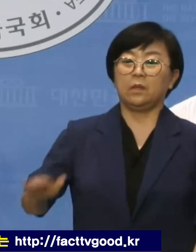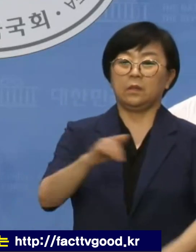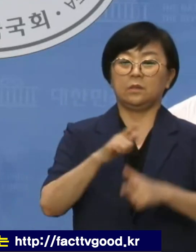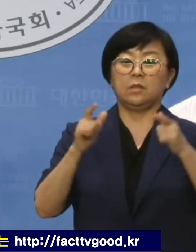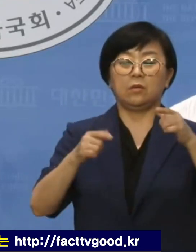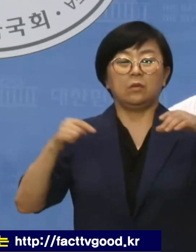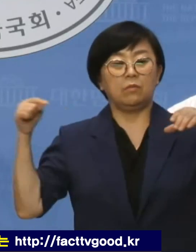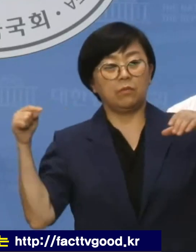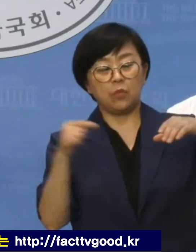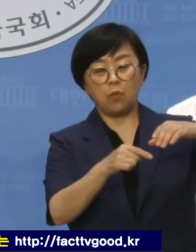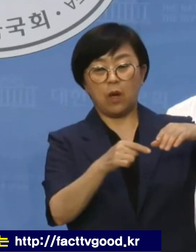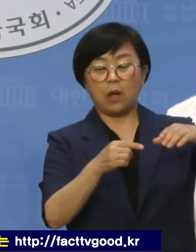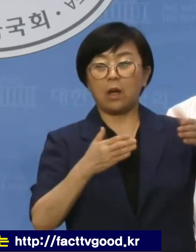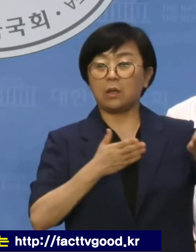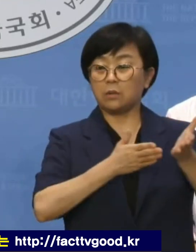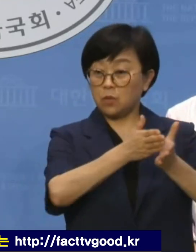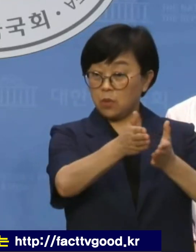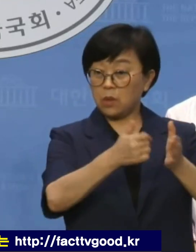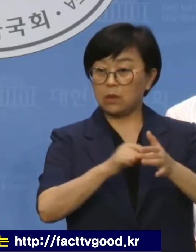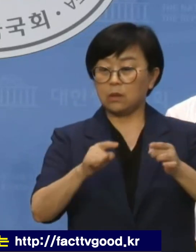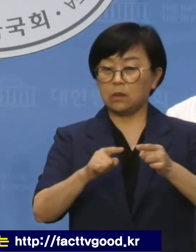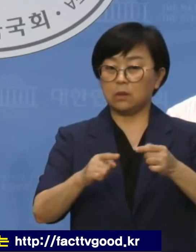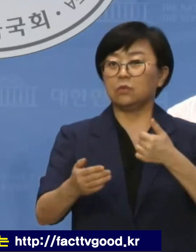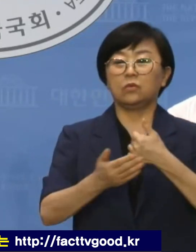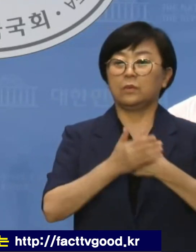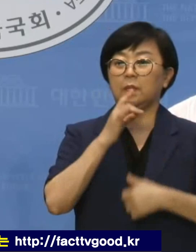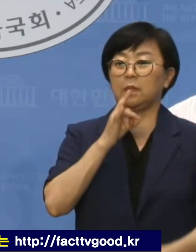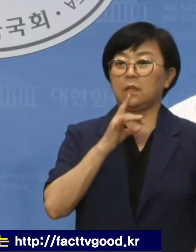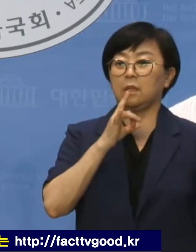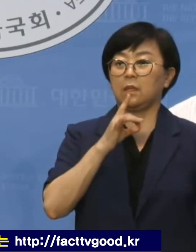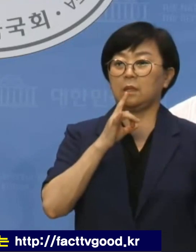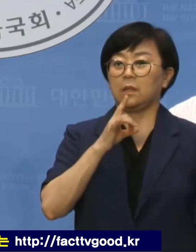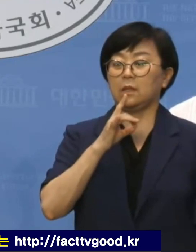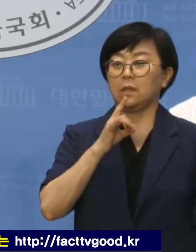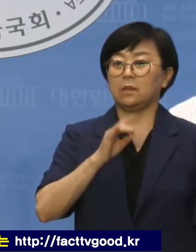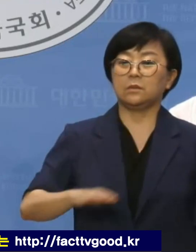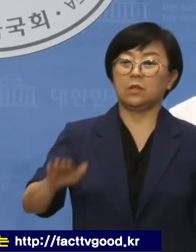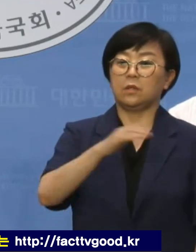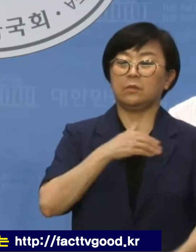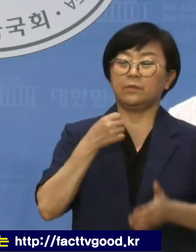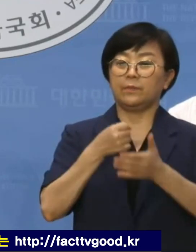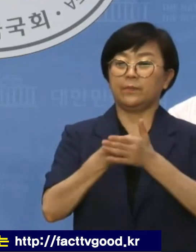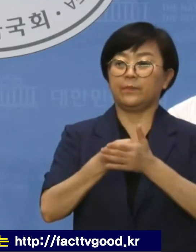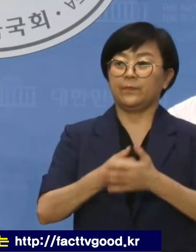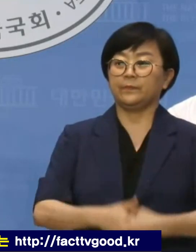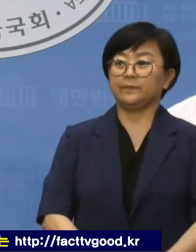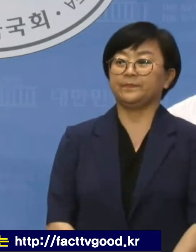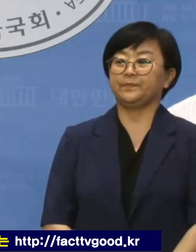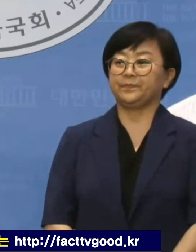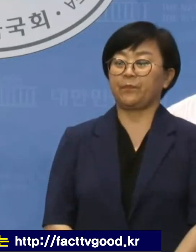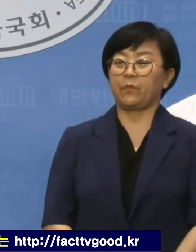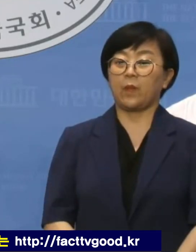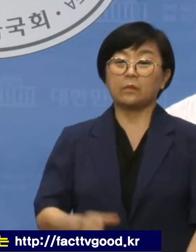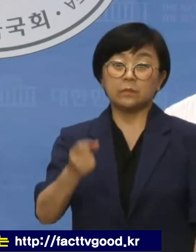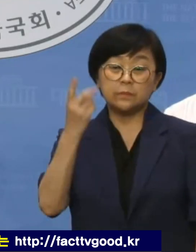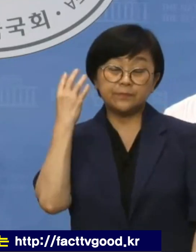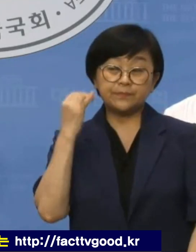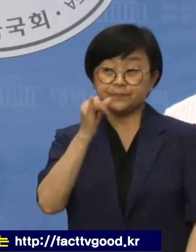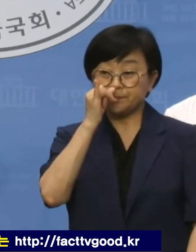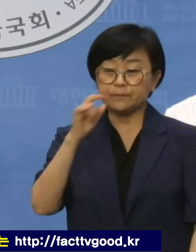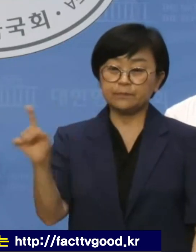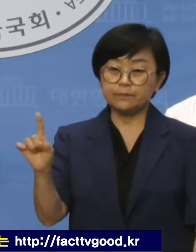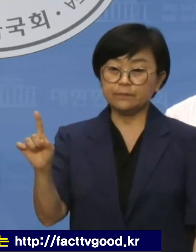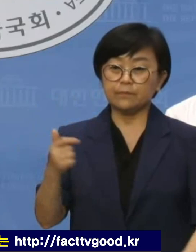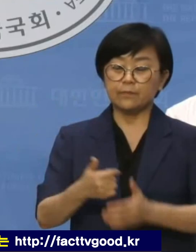그냥 관통하면서 지역에 전혀 도움이 되지 않는 것으로 저희는 판단을 하고 있습니다. 며칠 전에 이런